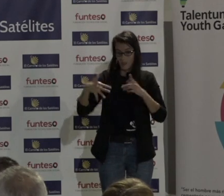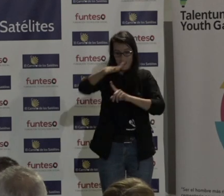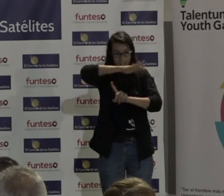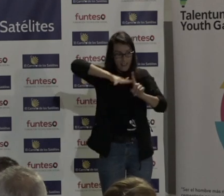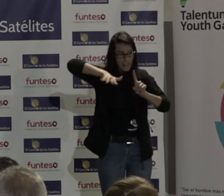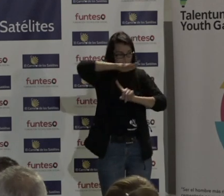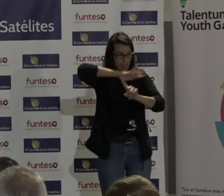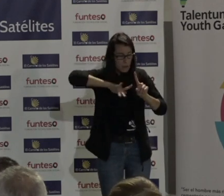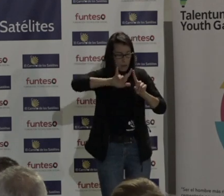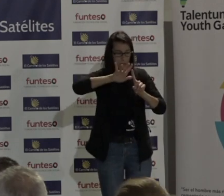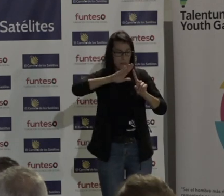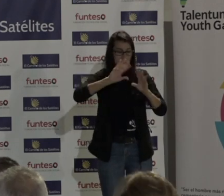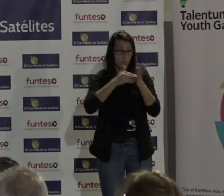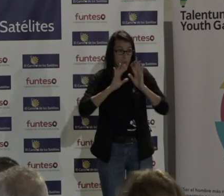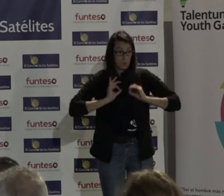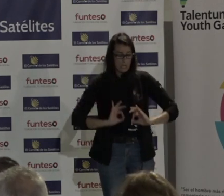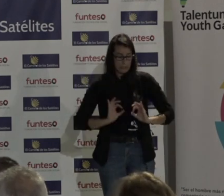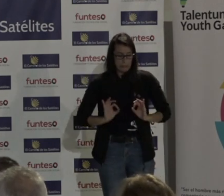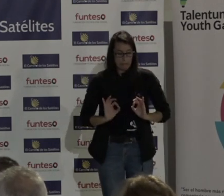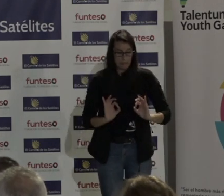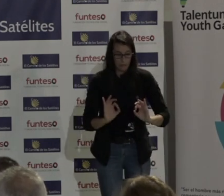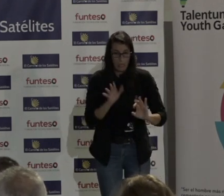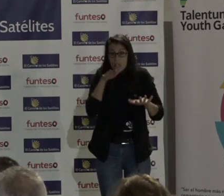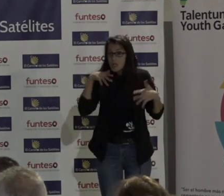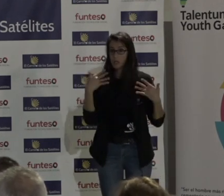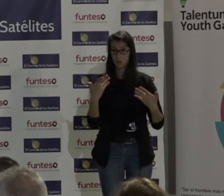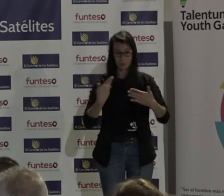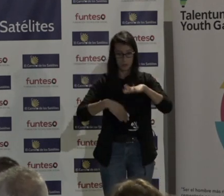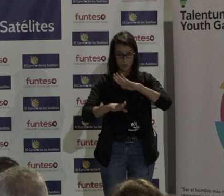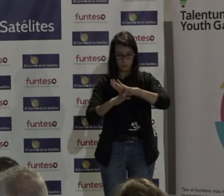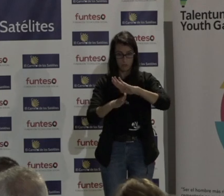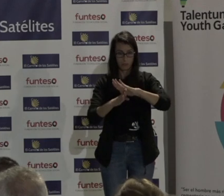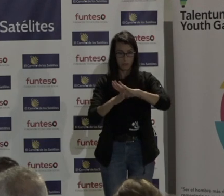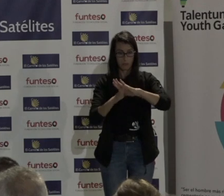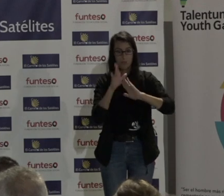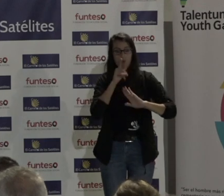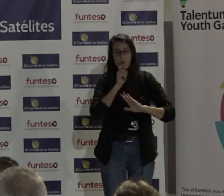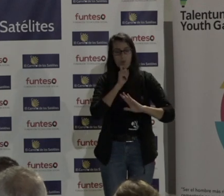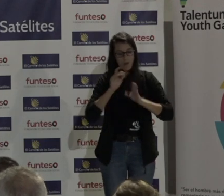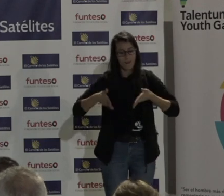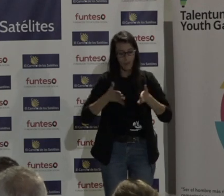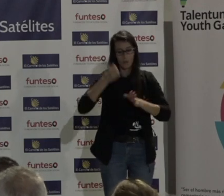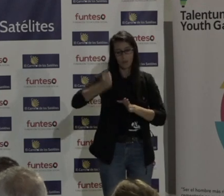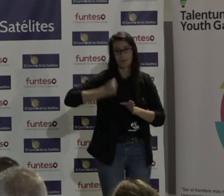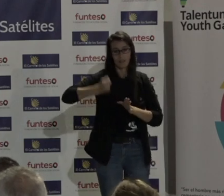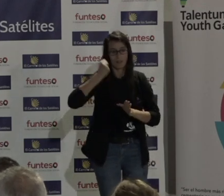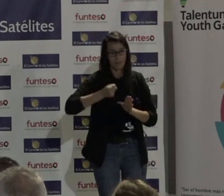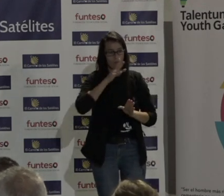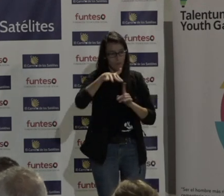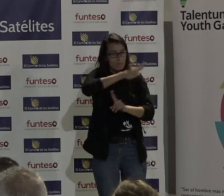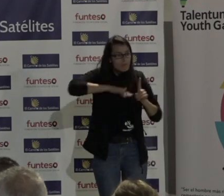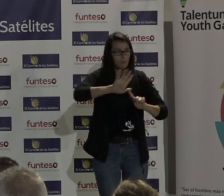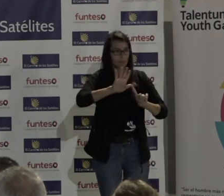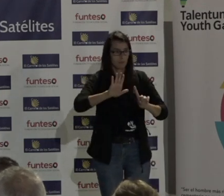ambiente especial de Puerto Marín se mantiene hoy a través del Camino de Santiago. Cuando